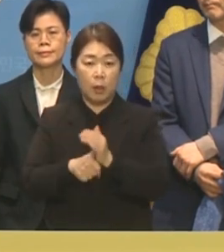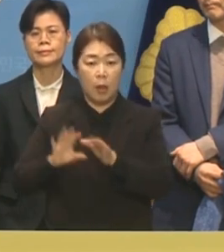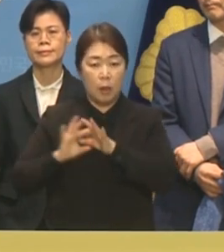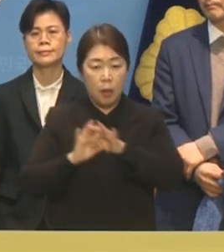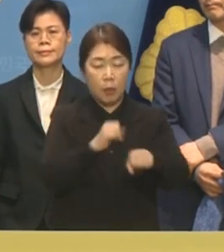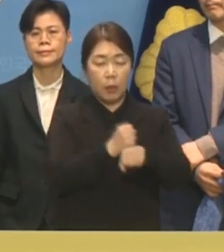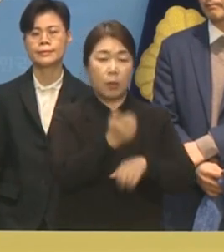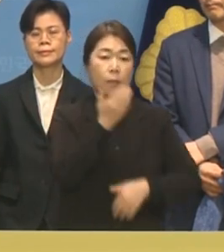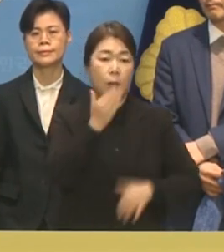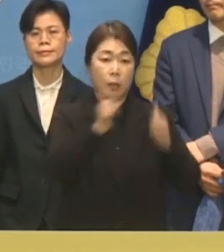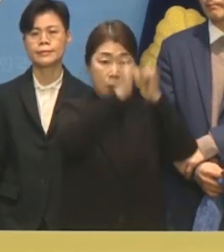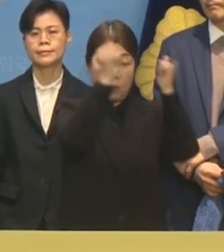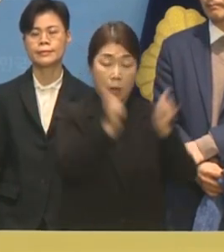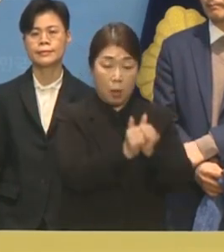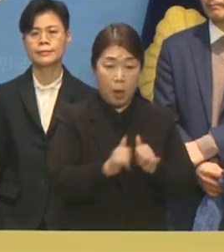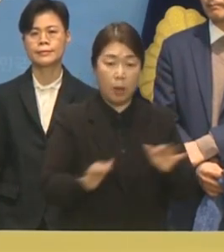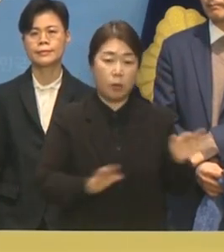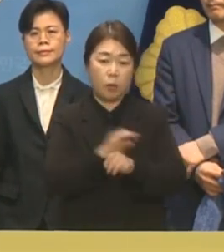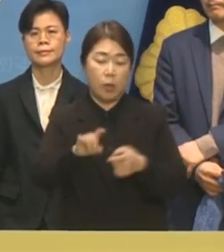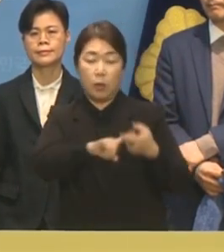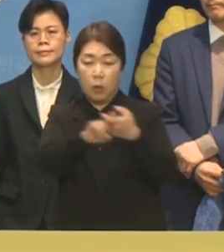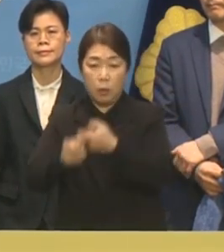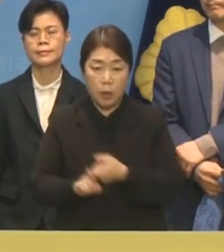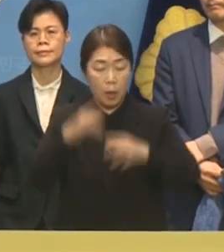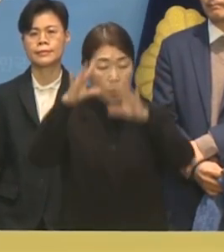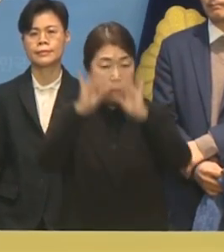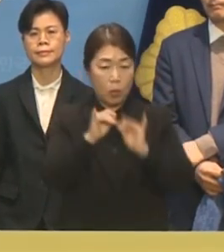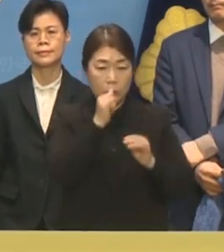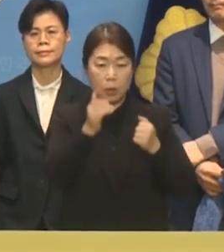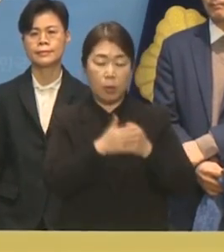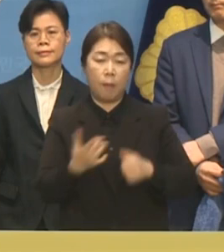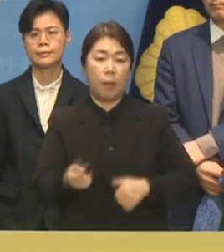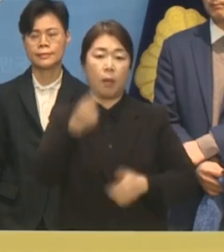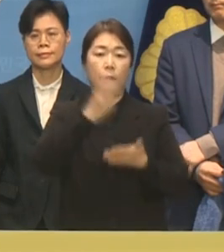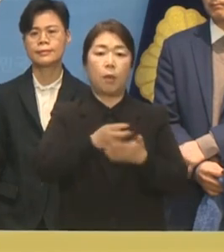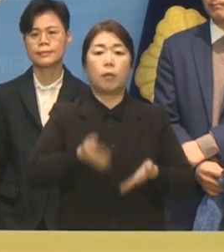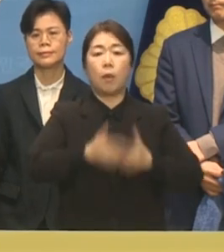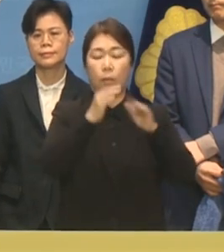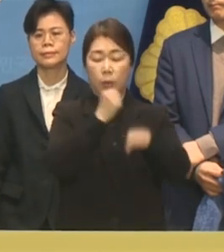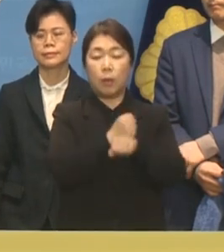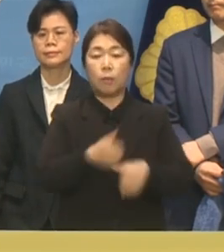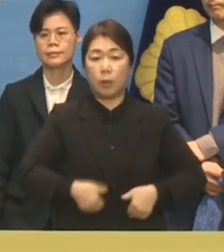경제 활성화 결의안에 동의하였는 바 조속히 입법되어야 합니다.